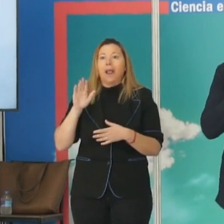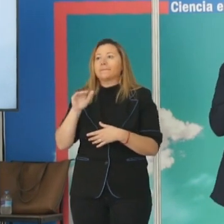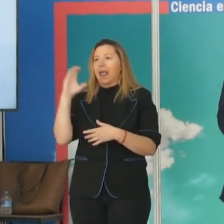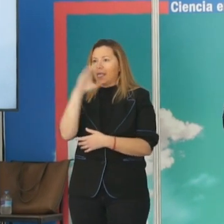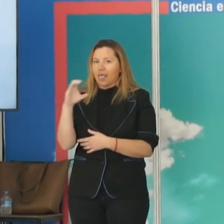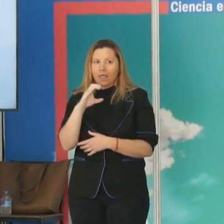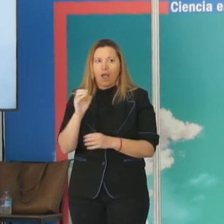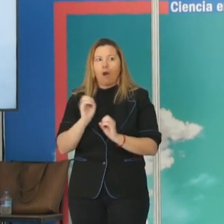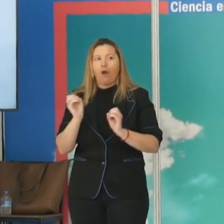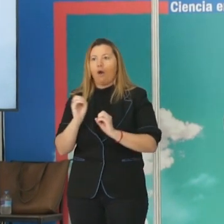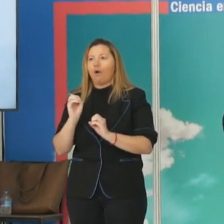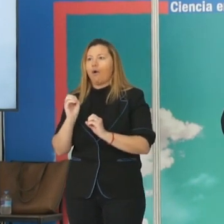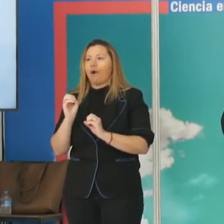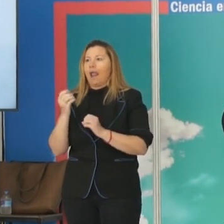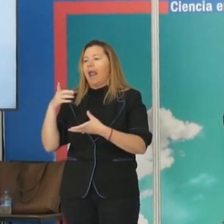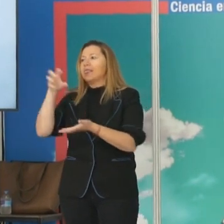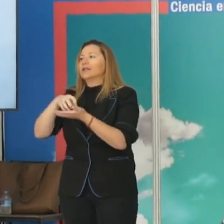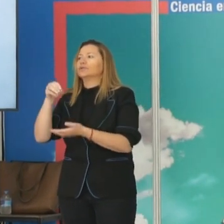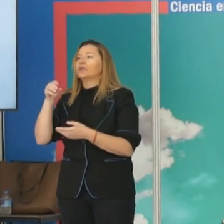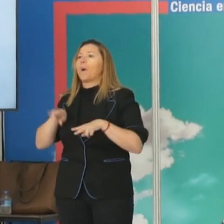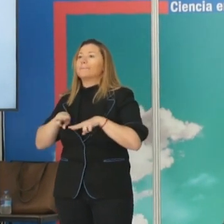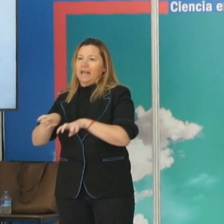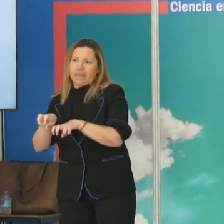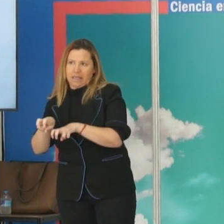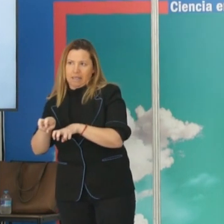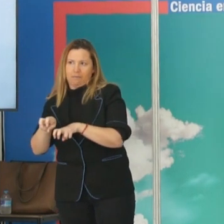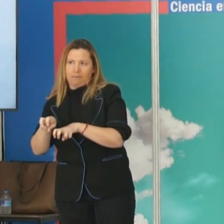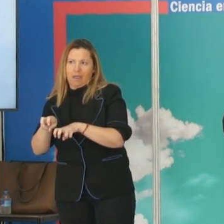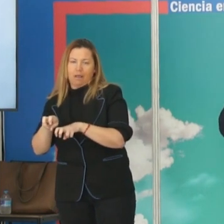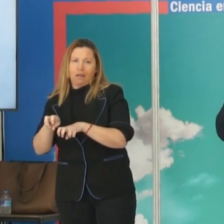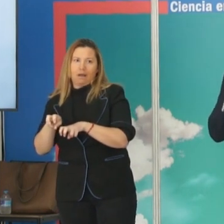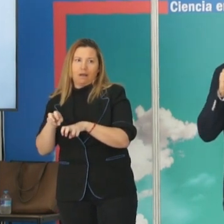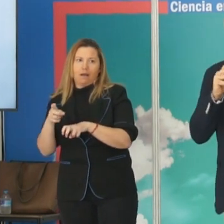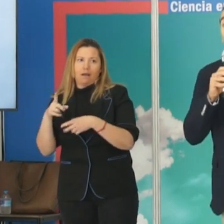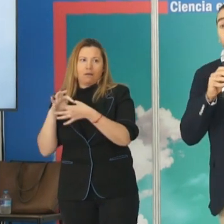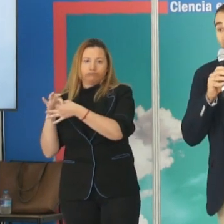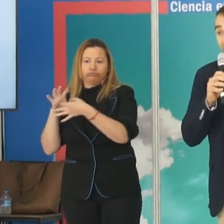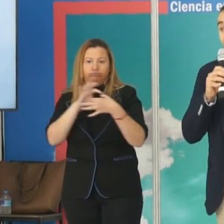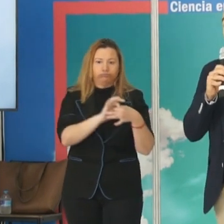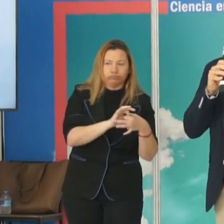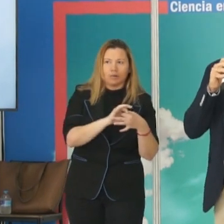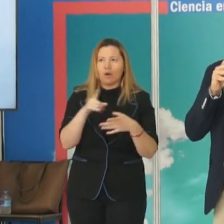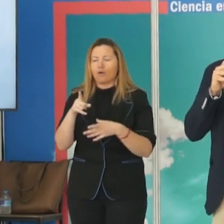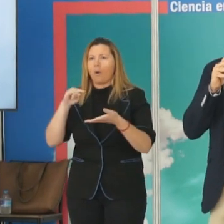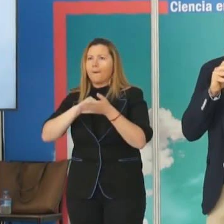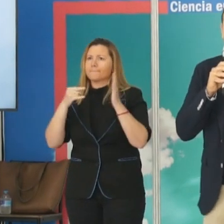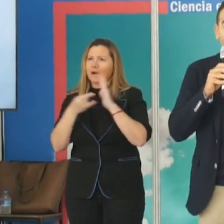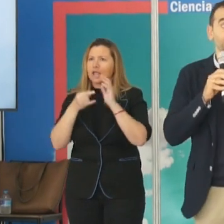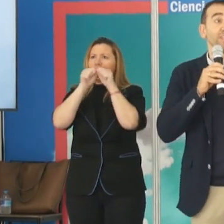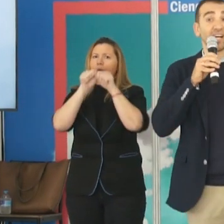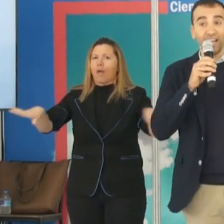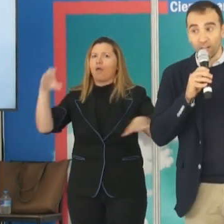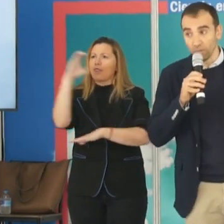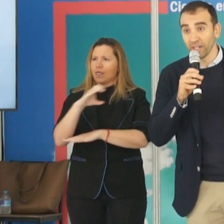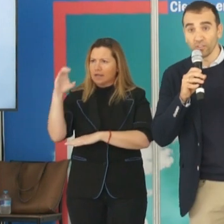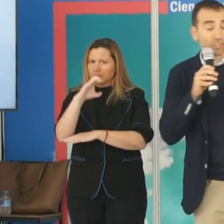Ciencia o en el Centro Principia, desde el punto de vista de la museografía, desarrollando proyectos de divulgación